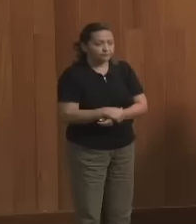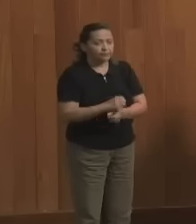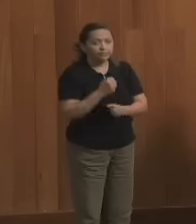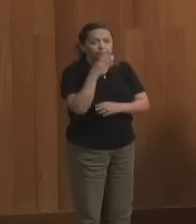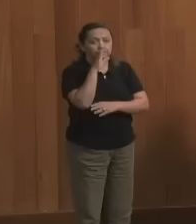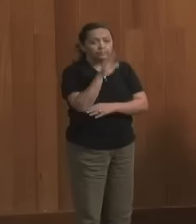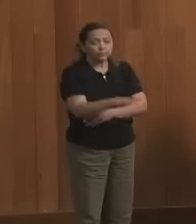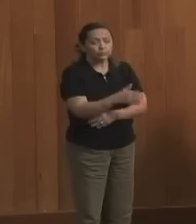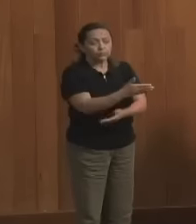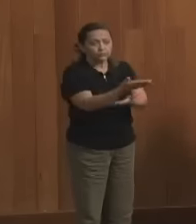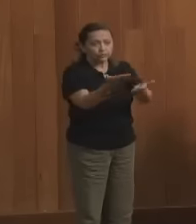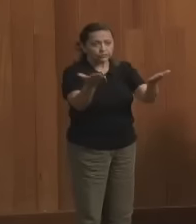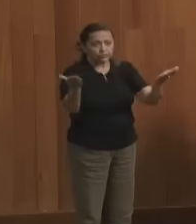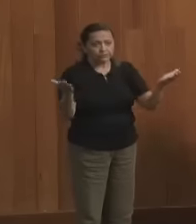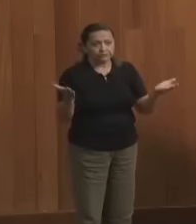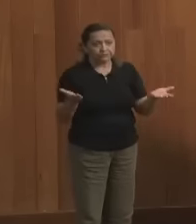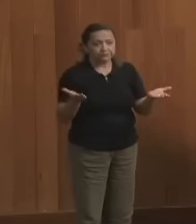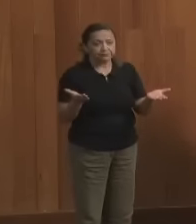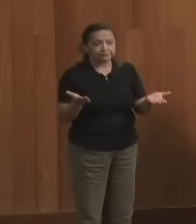Boa tarde a todos e a todas.